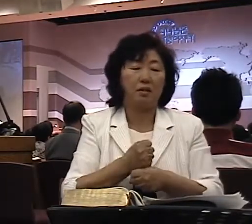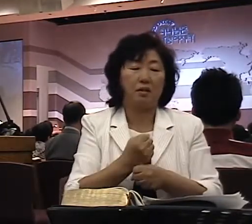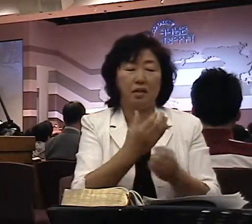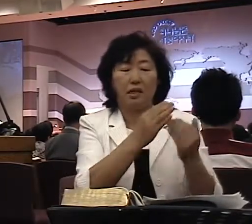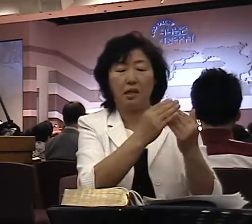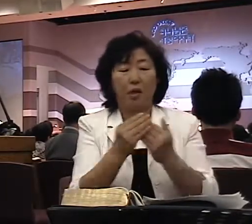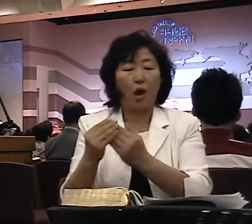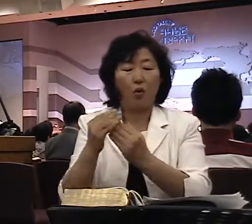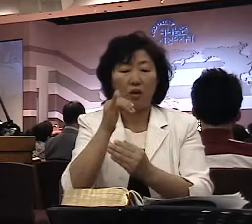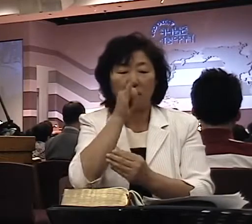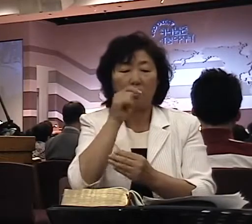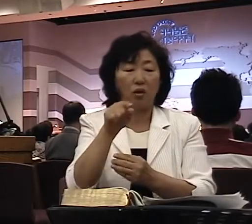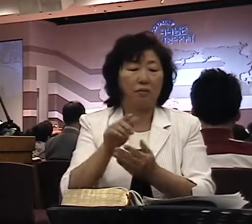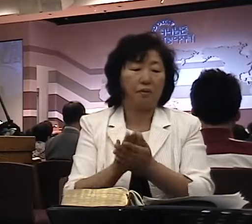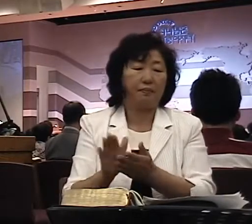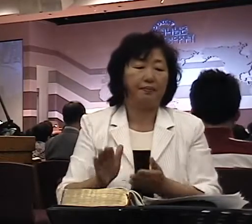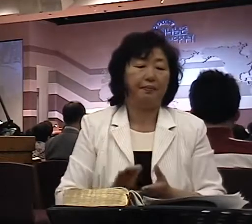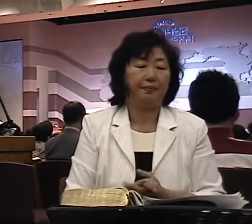인도하시고 있는 것입니다.